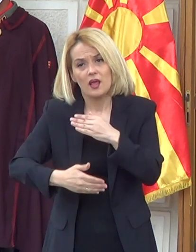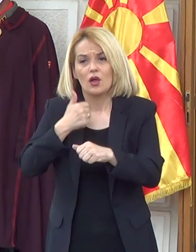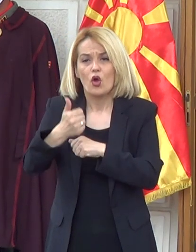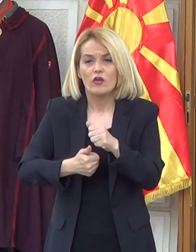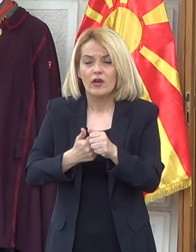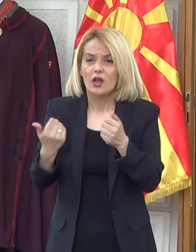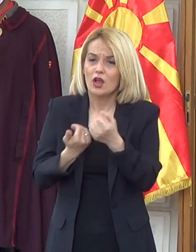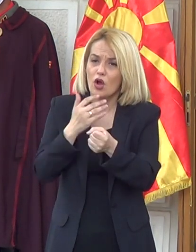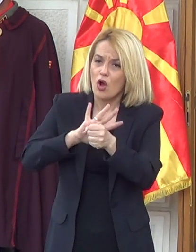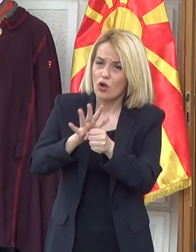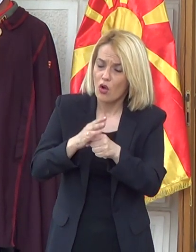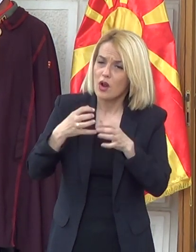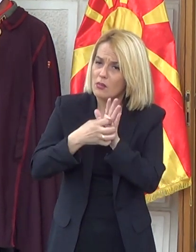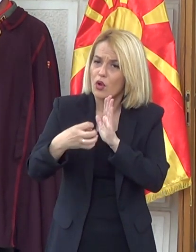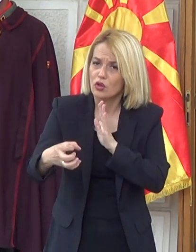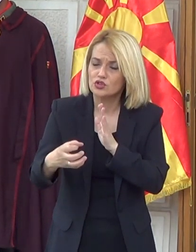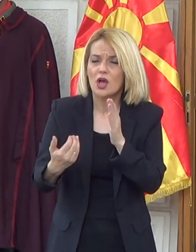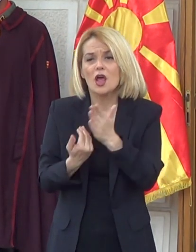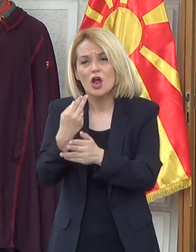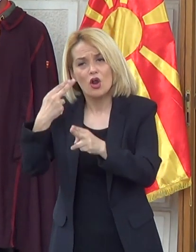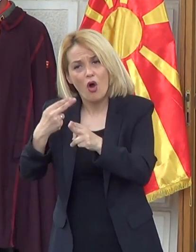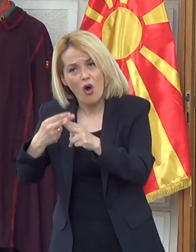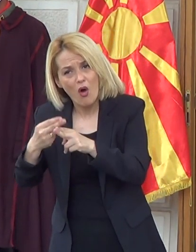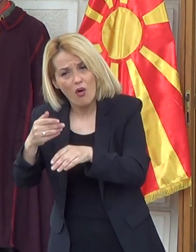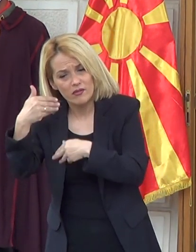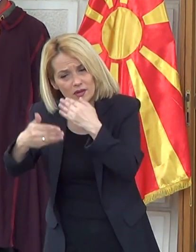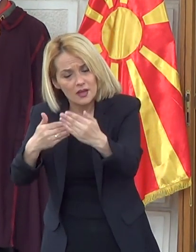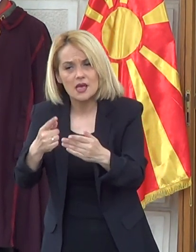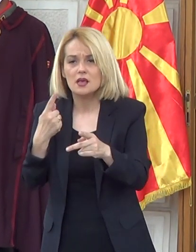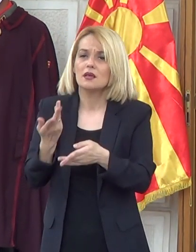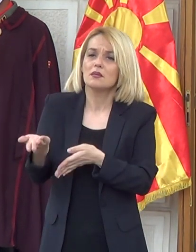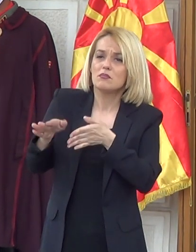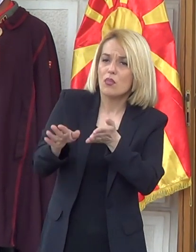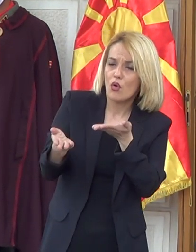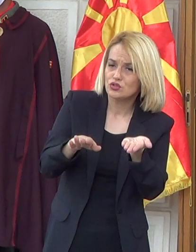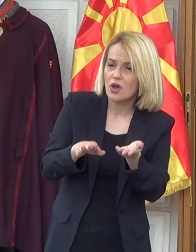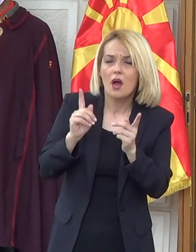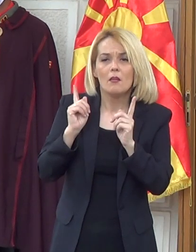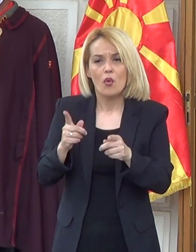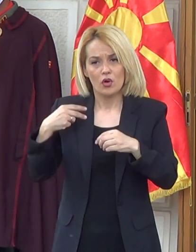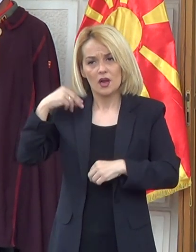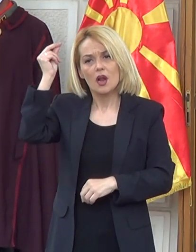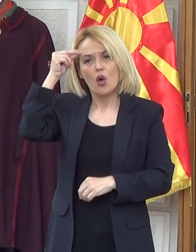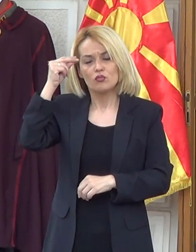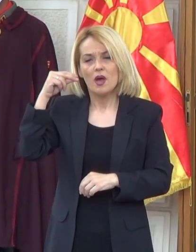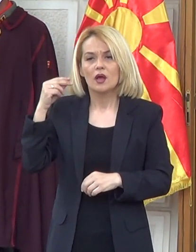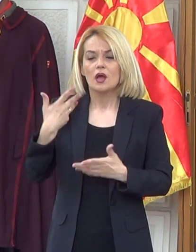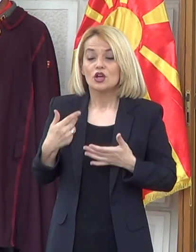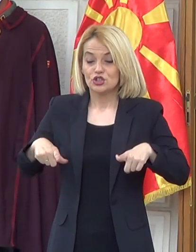ќе има и ново заразени и за жал и починати, ние мораме да научиме да живееме и да го